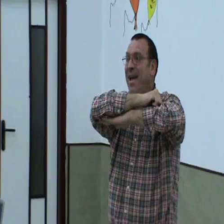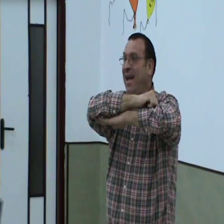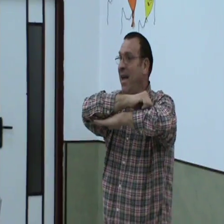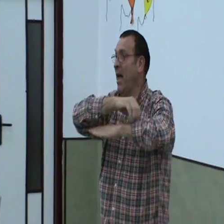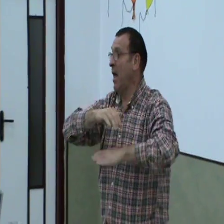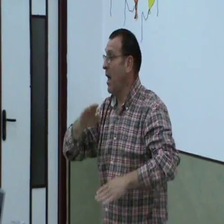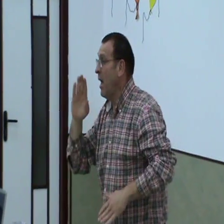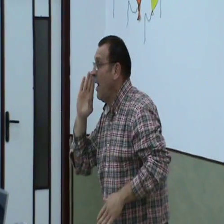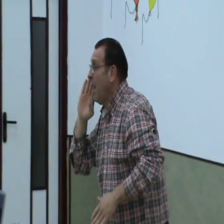Bailasokeriak